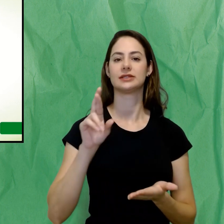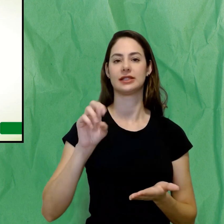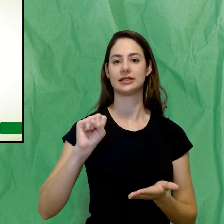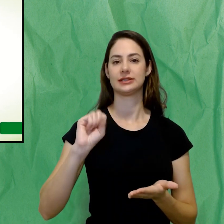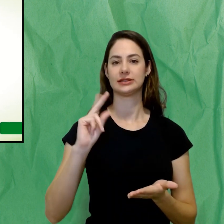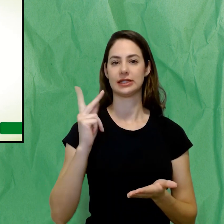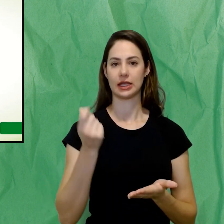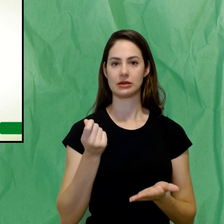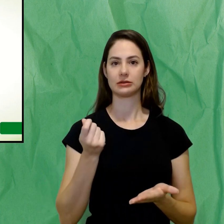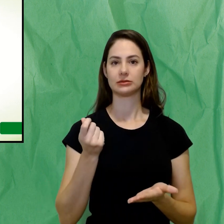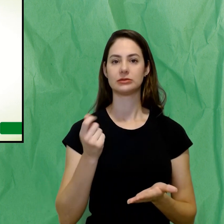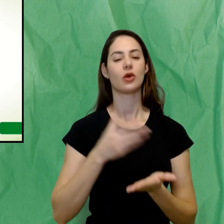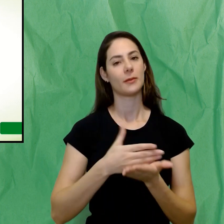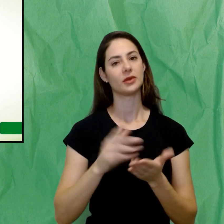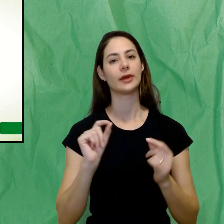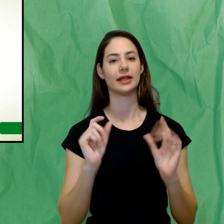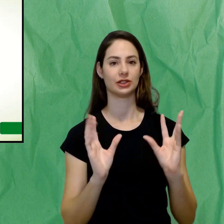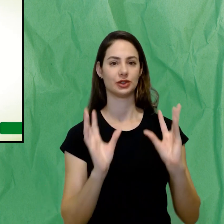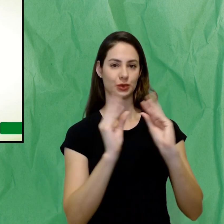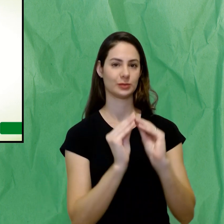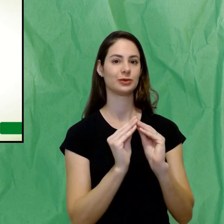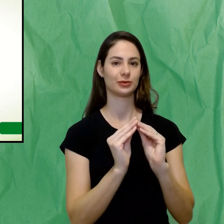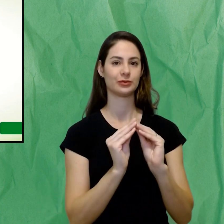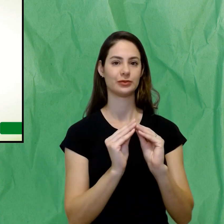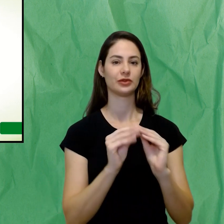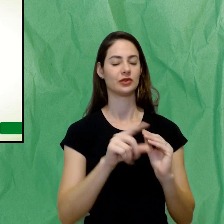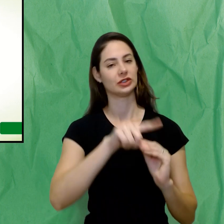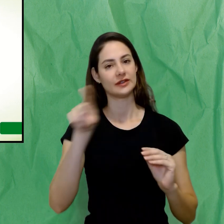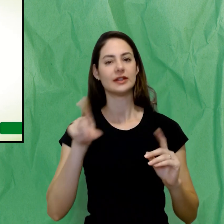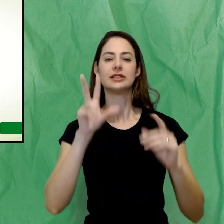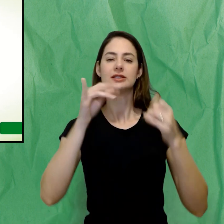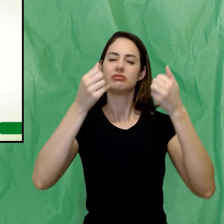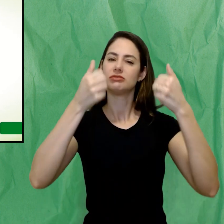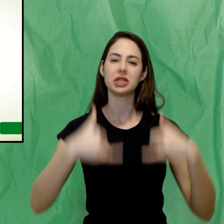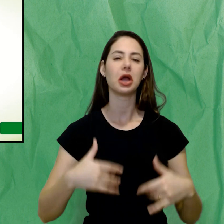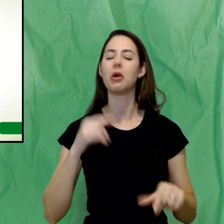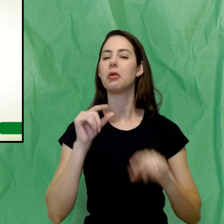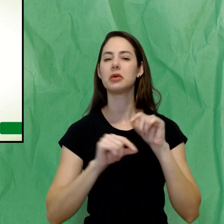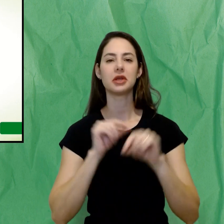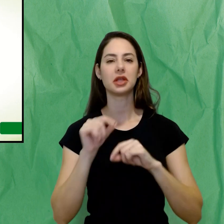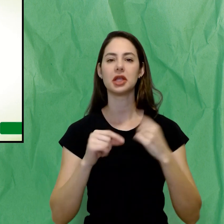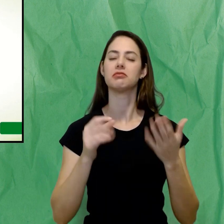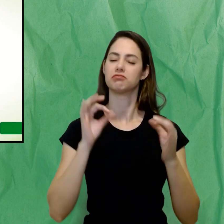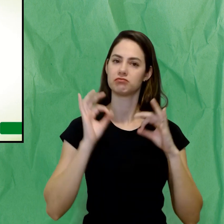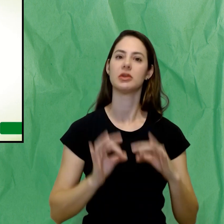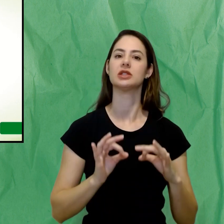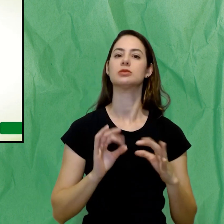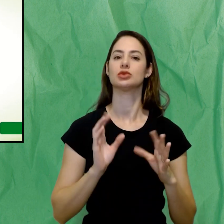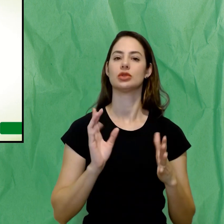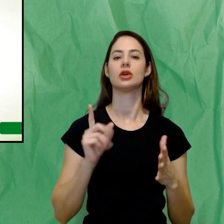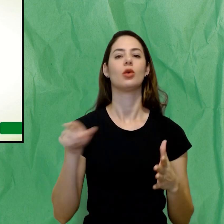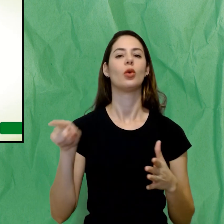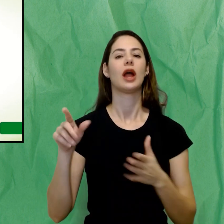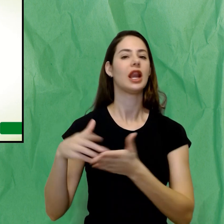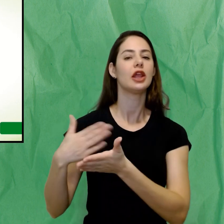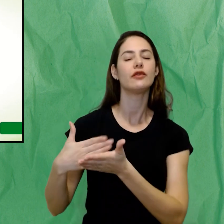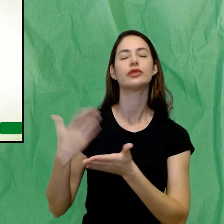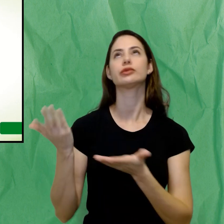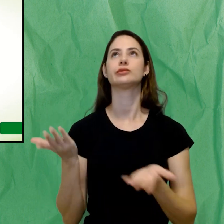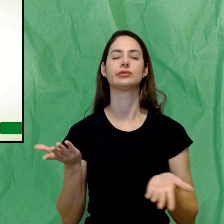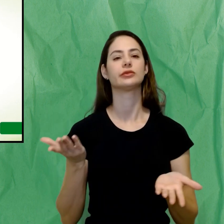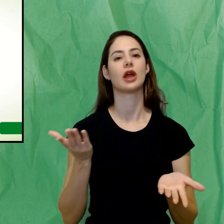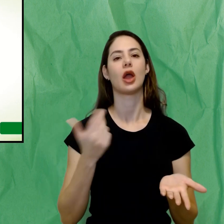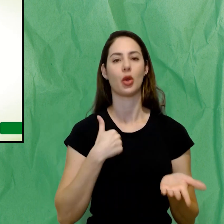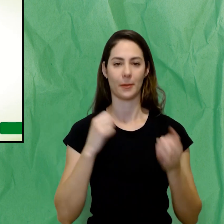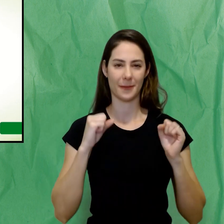começa inicialmente com o resumo da obra. Você vai falar do que se trata a obra, vai falar mesmo do que se trata a obra.